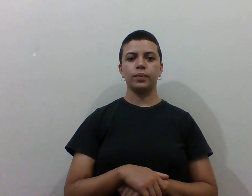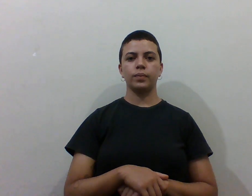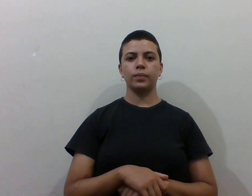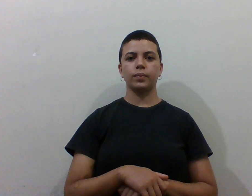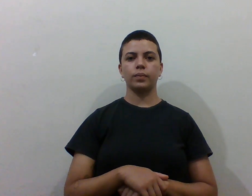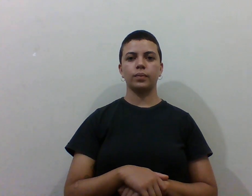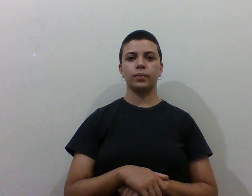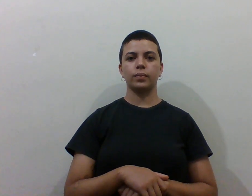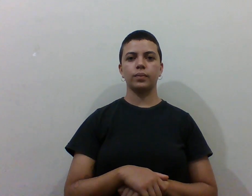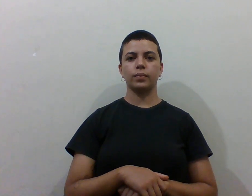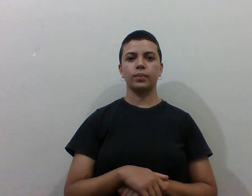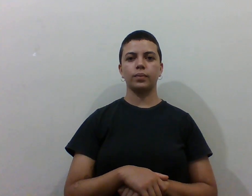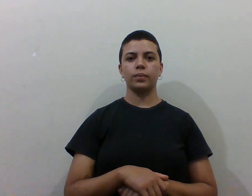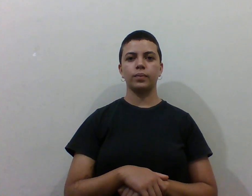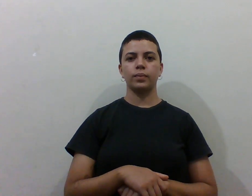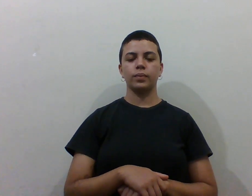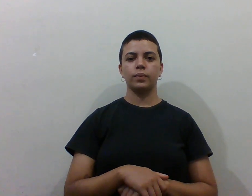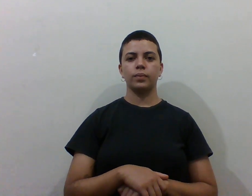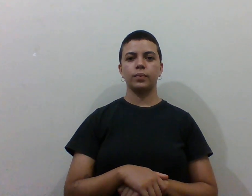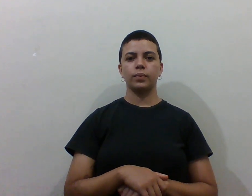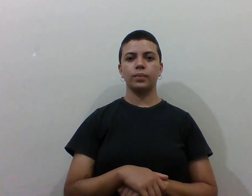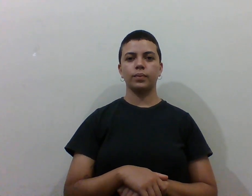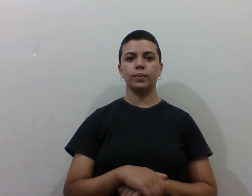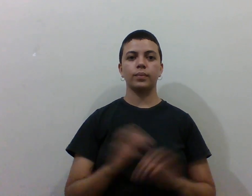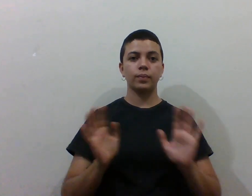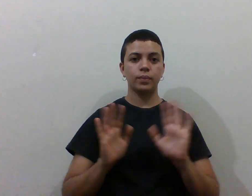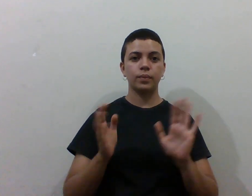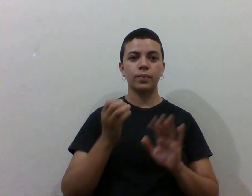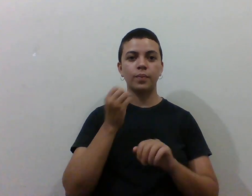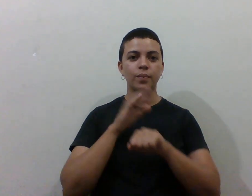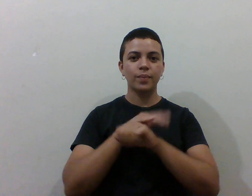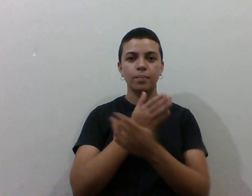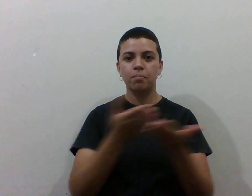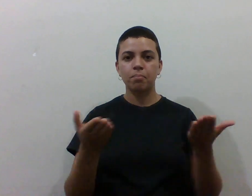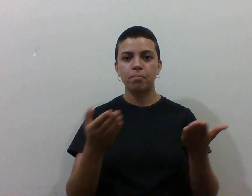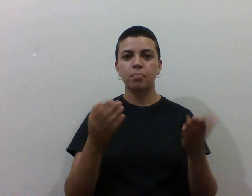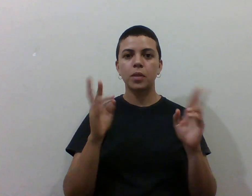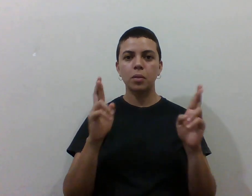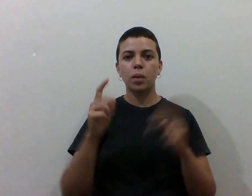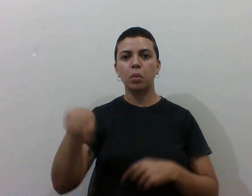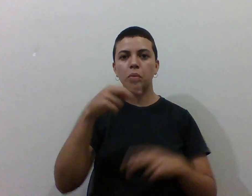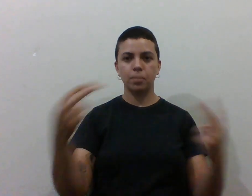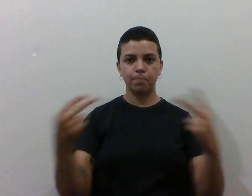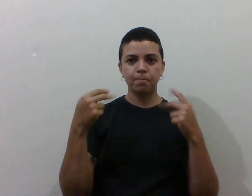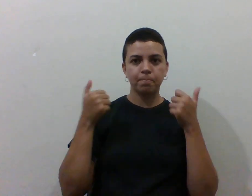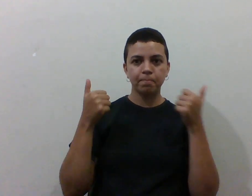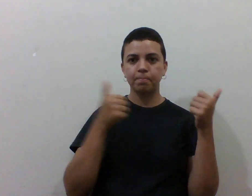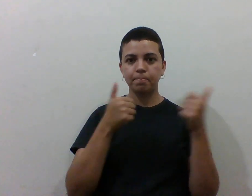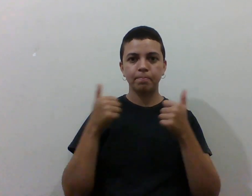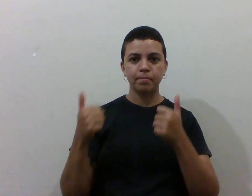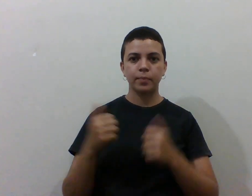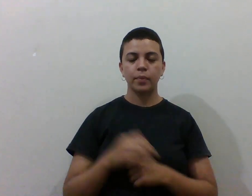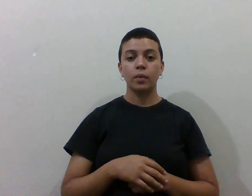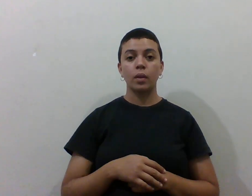boa noite pessoal boa noite espero que todos sejam reouvindos a gente a teve um pequeno probleminha aqui com a